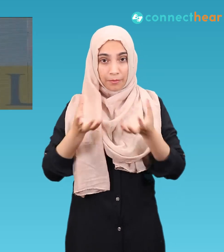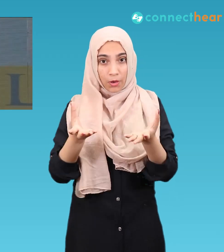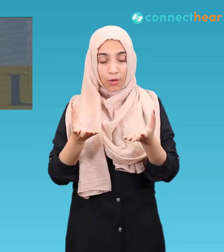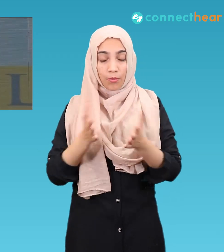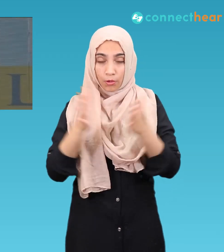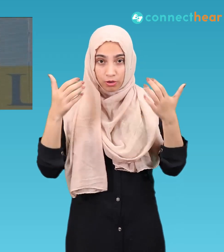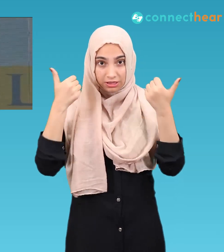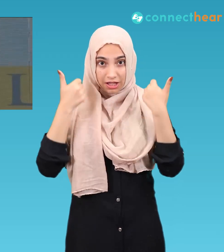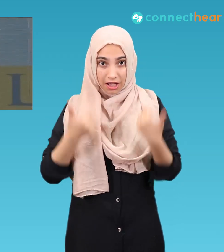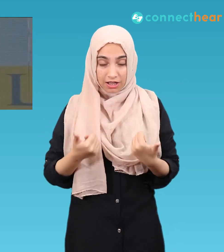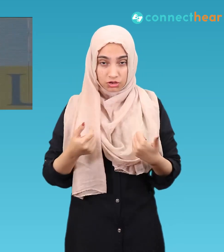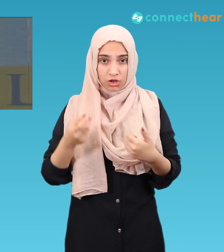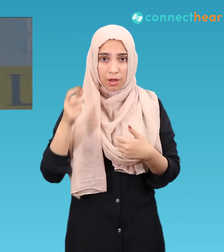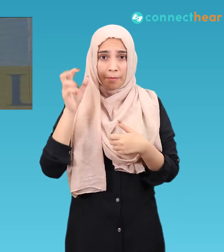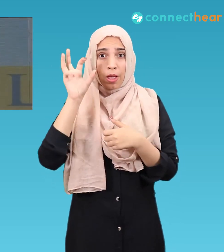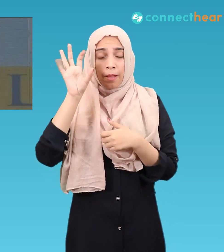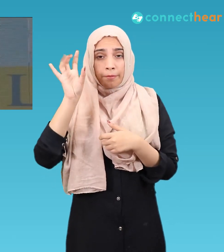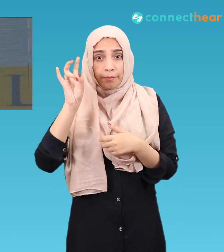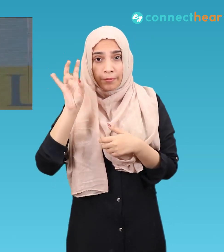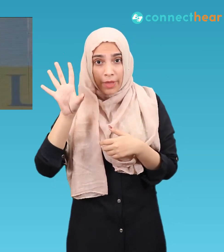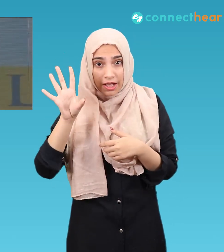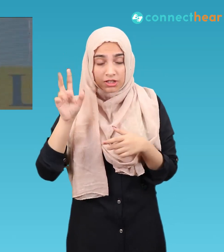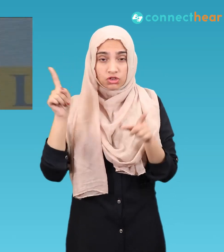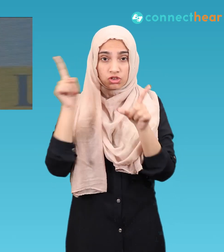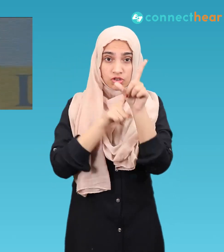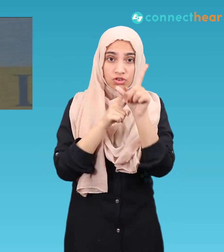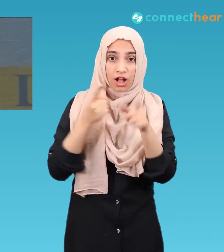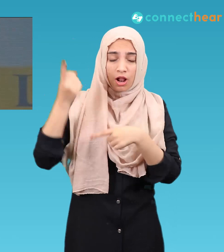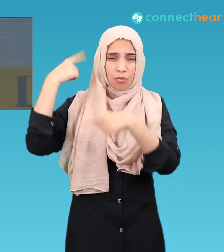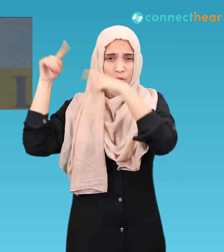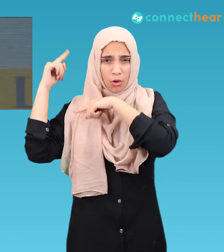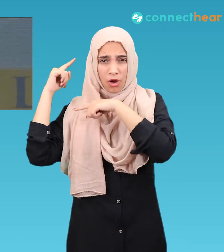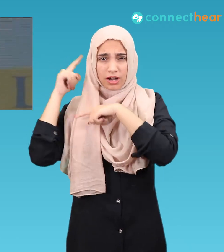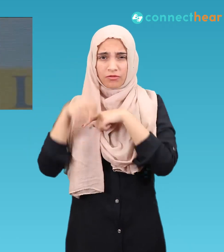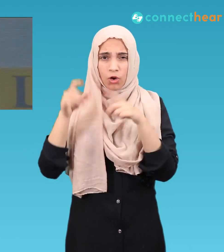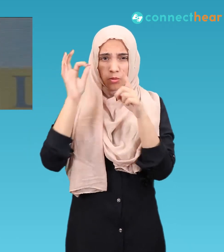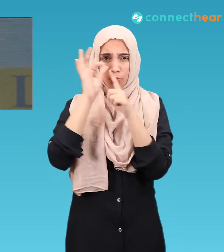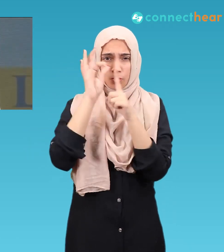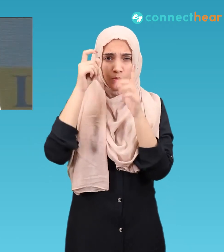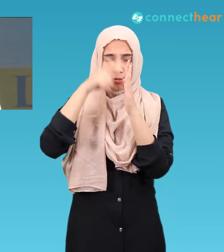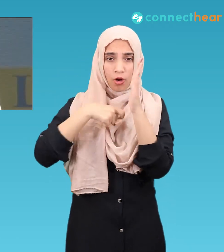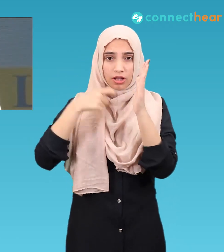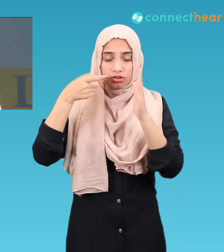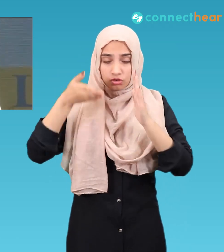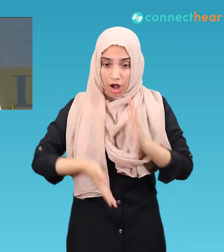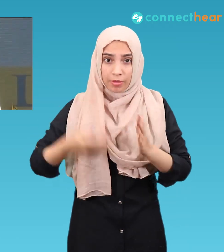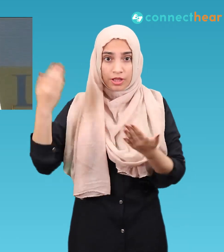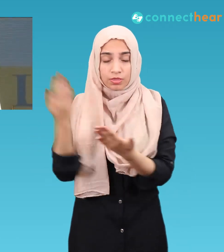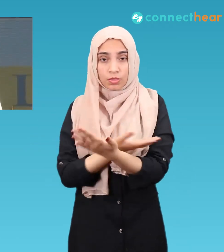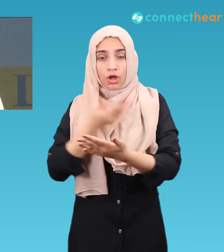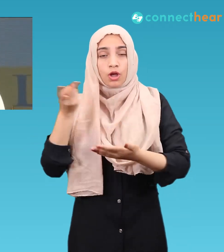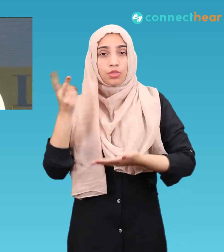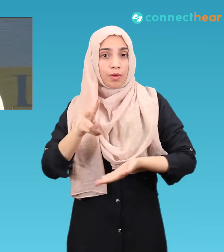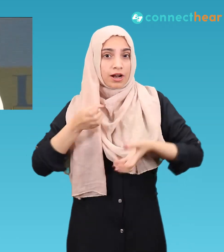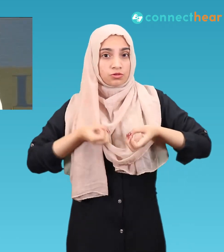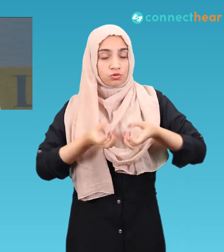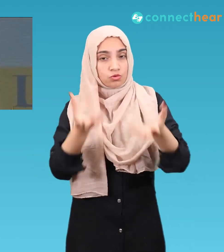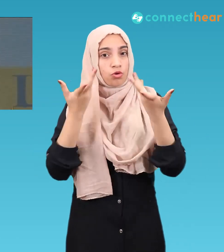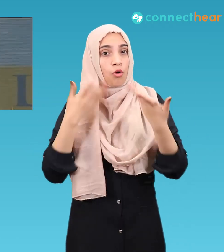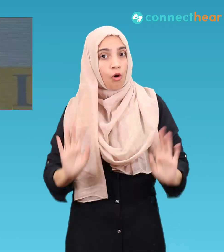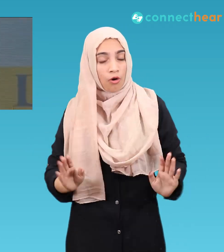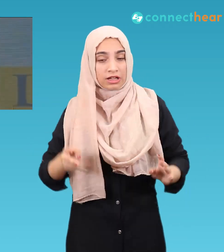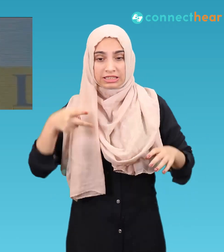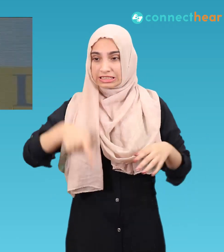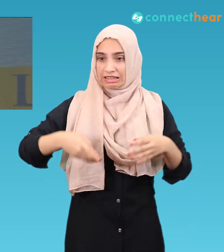करके आज आपने ये सब रियलिटी कर दी है और लोगों के लिए तैयार कर दिए हैं फ्लैट्स और जो घर